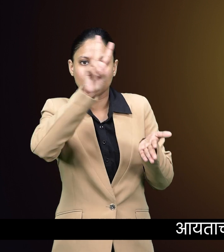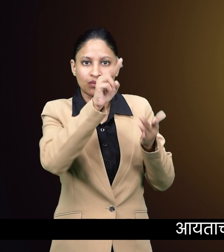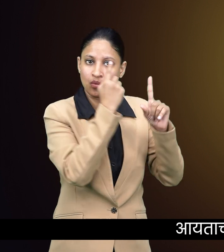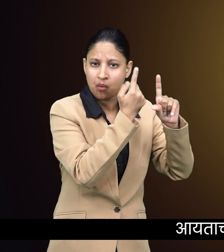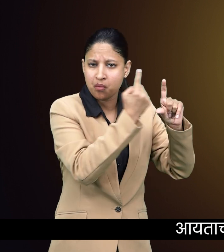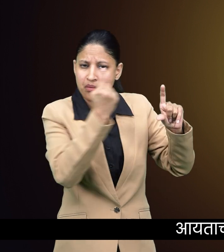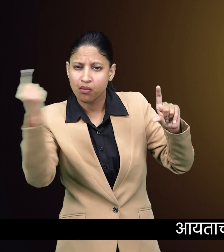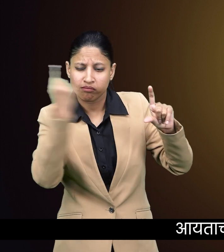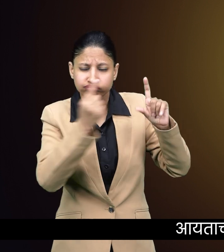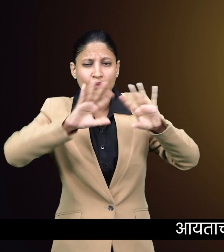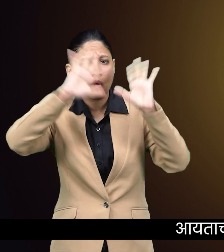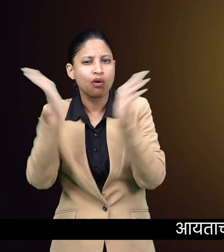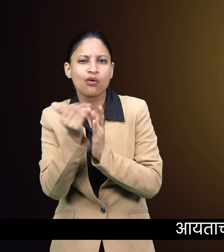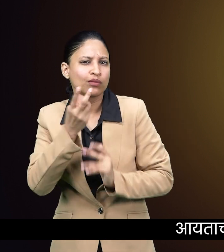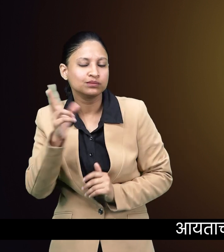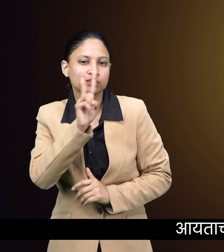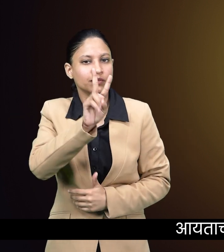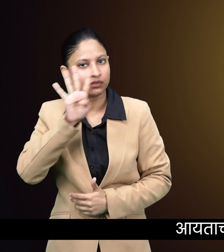24 लहान चौकोन आहेत,